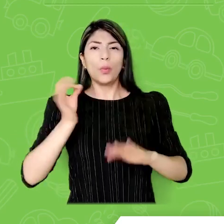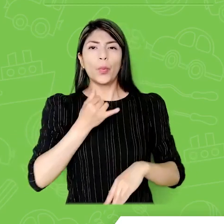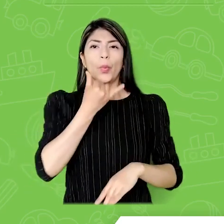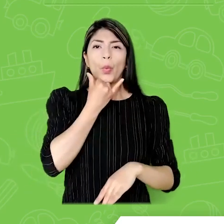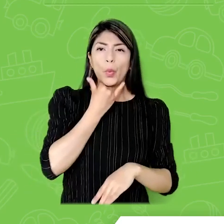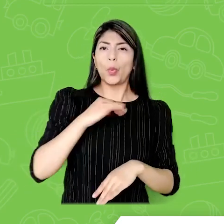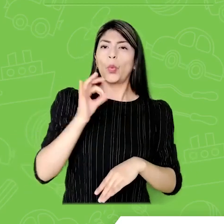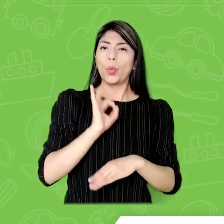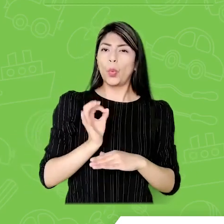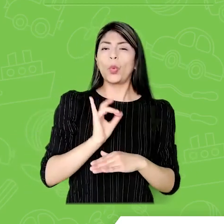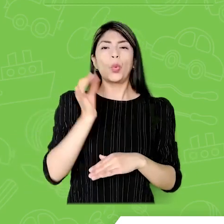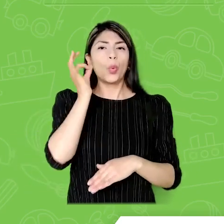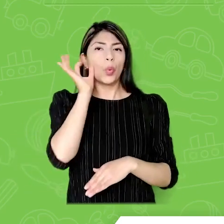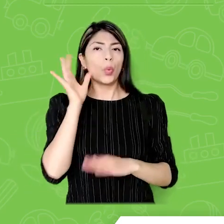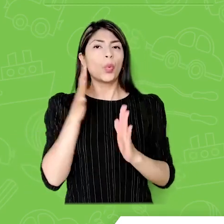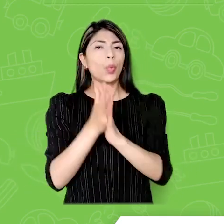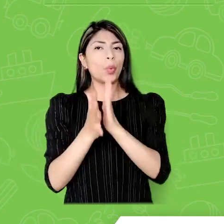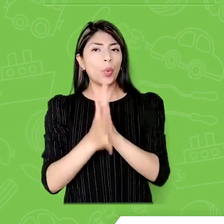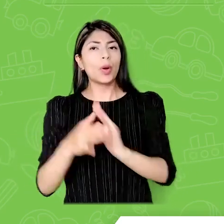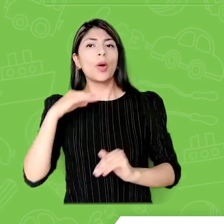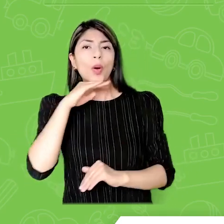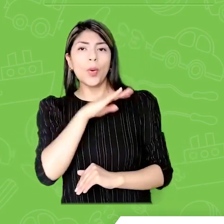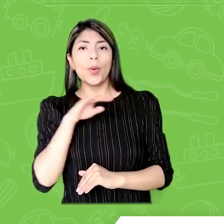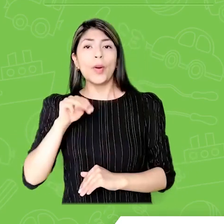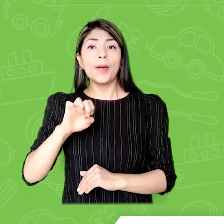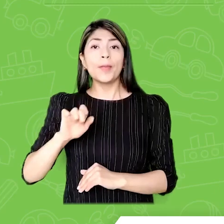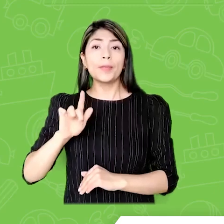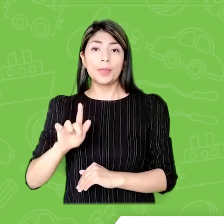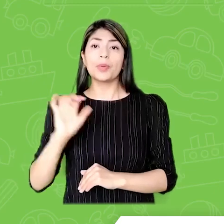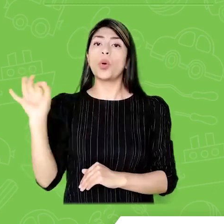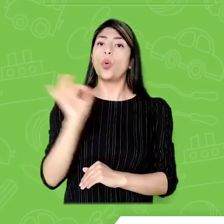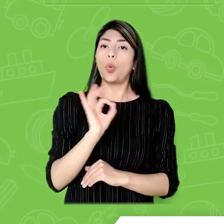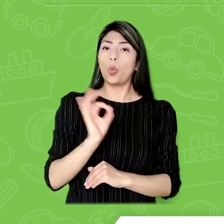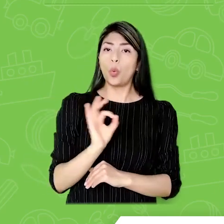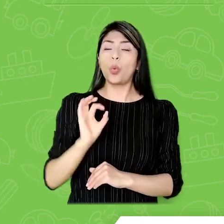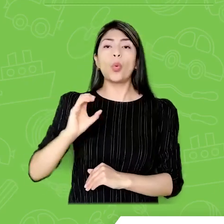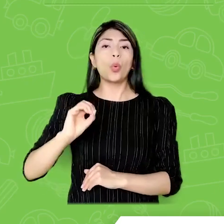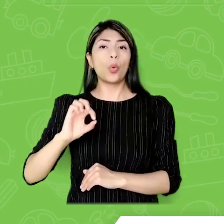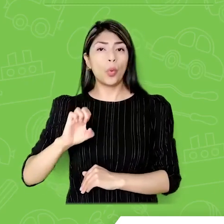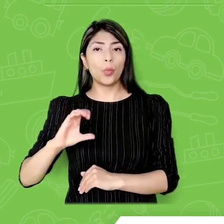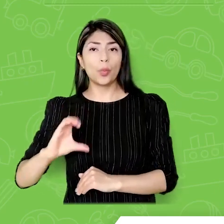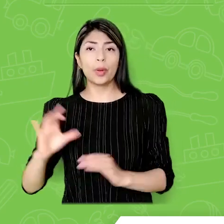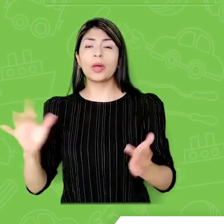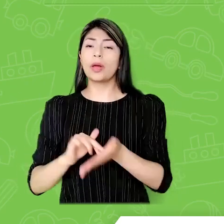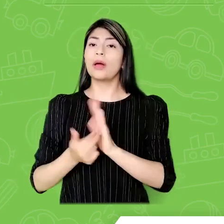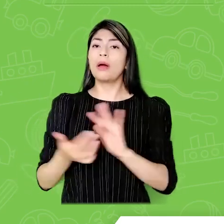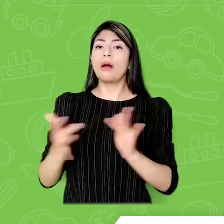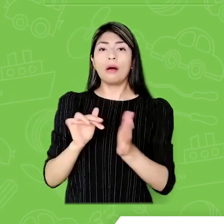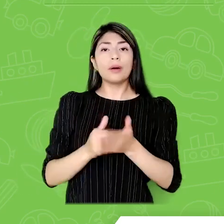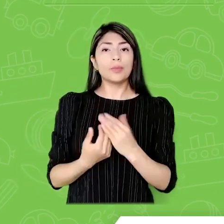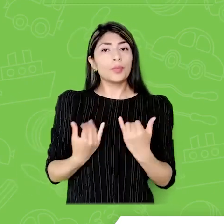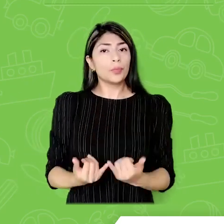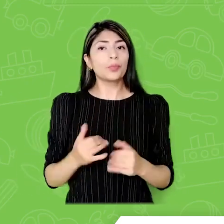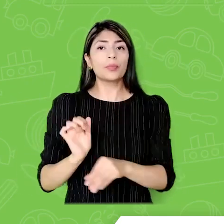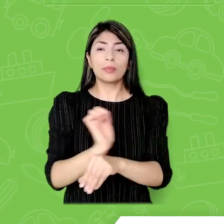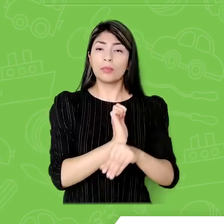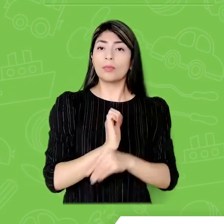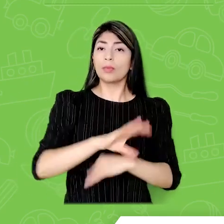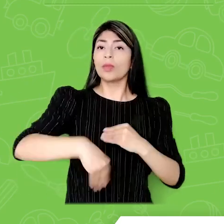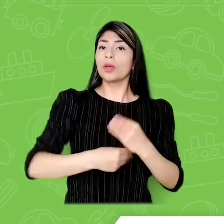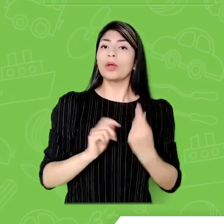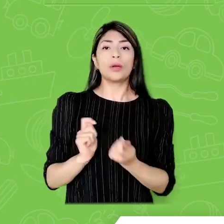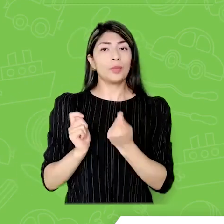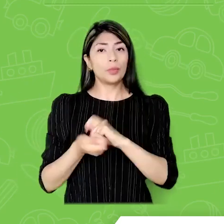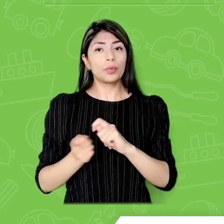OPEC reportada por la aludida entidad, así como de las modificaciones que realice a esta información una vez iniciada la etapa